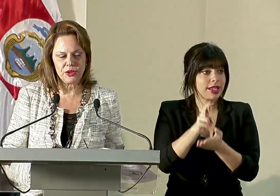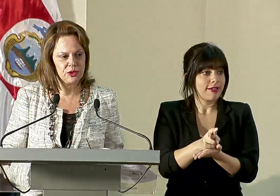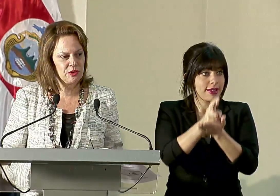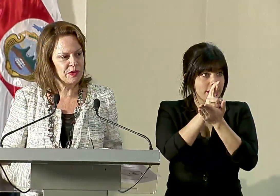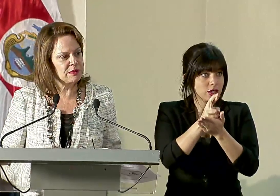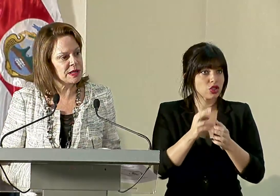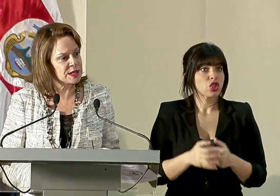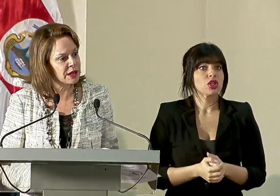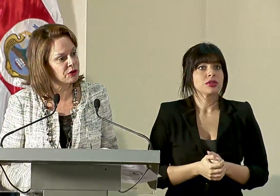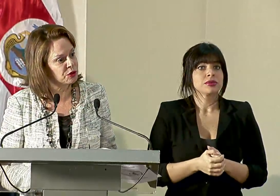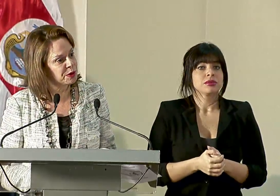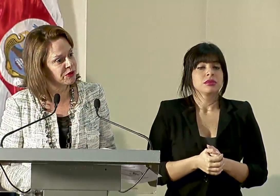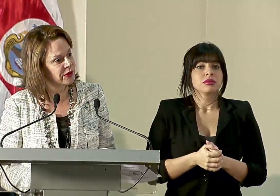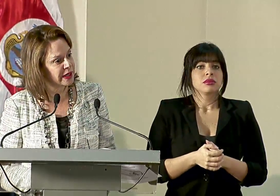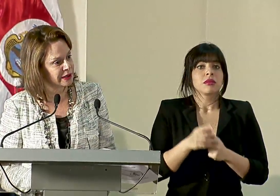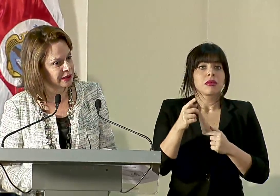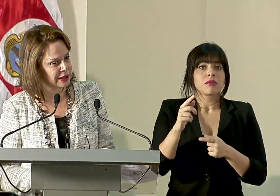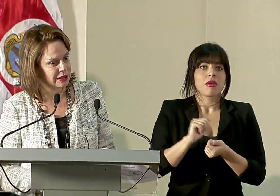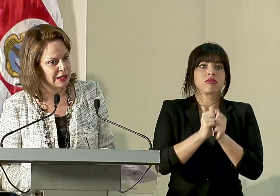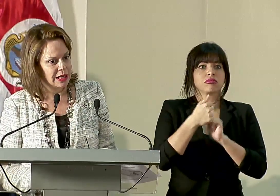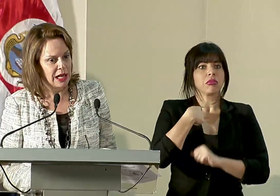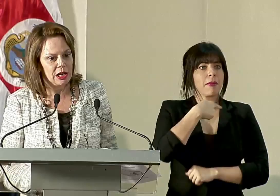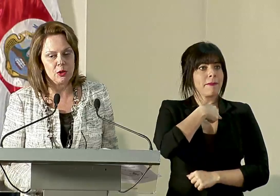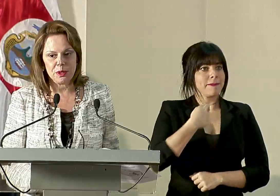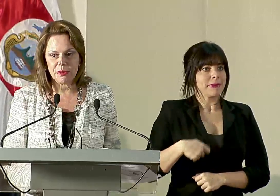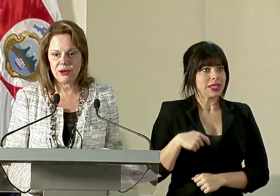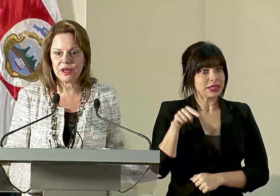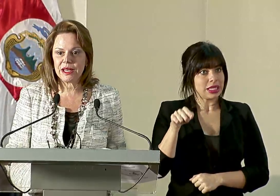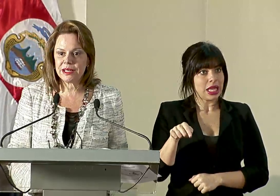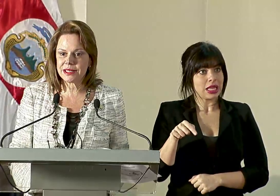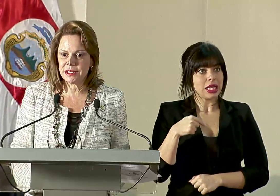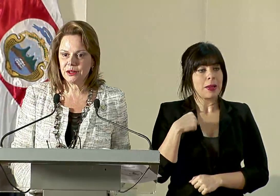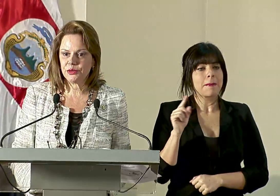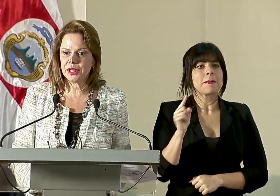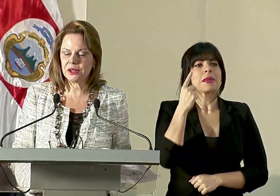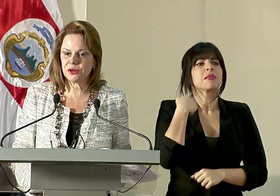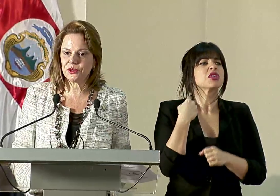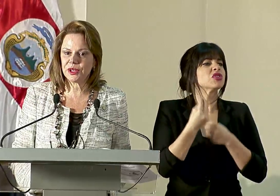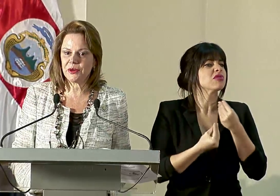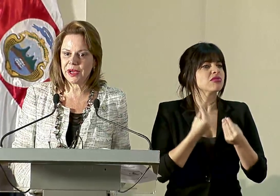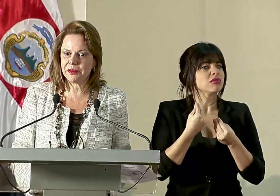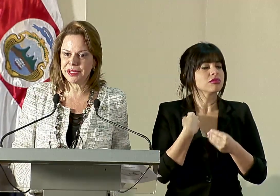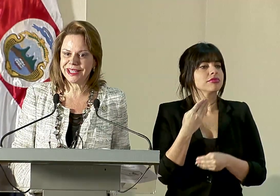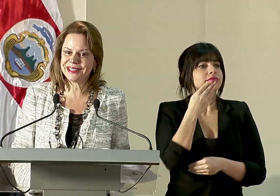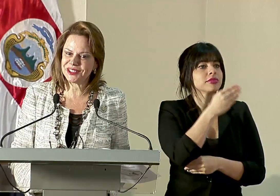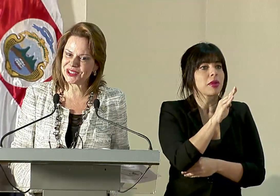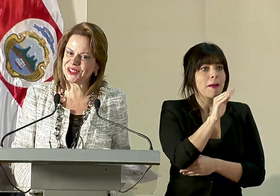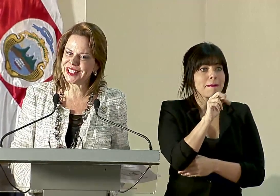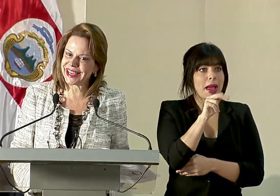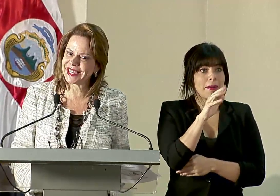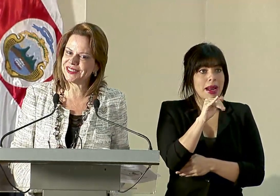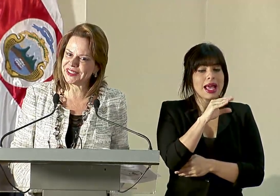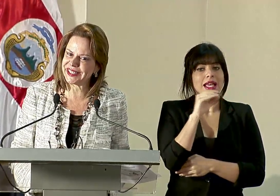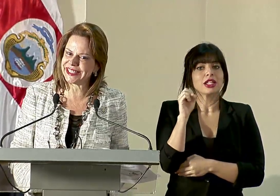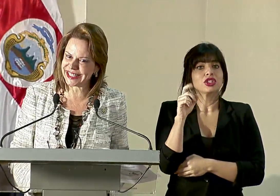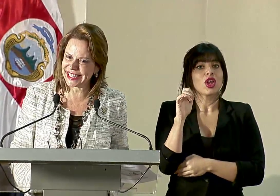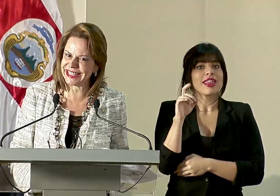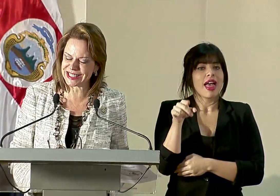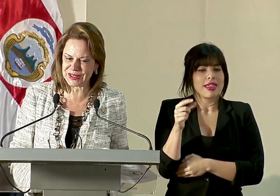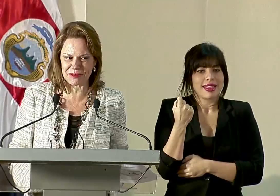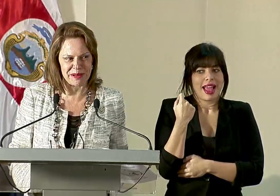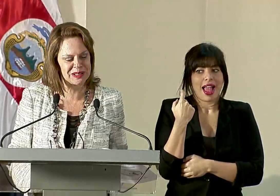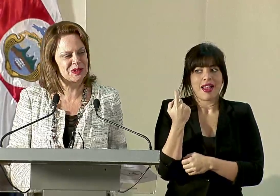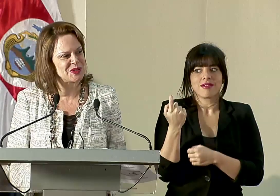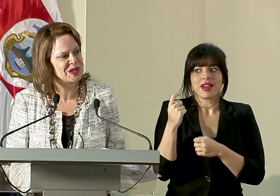Rehabilitación y me hicieron su presidenta, lo primero que hice fue ir con doña Bárbara, doña Soledad acababa de